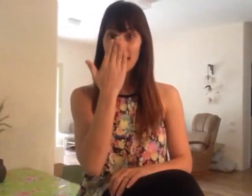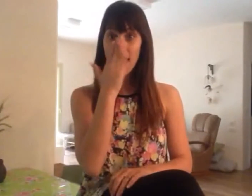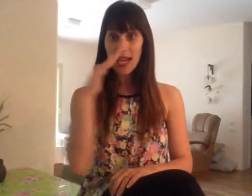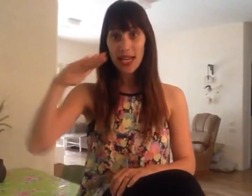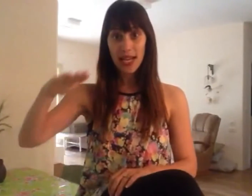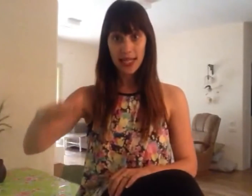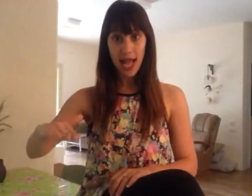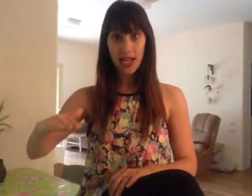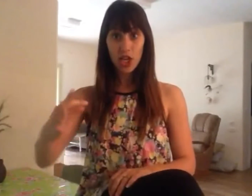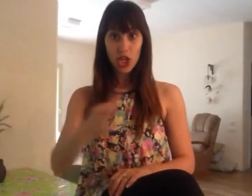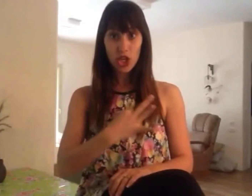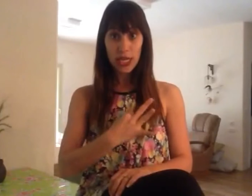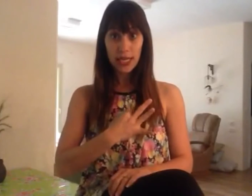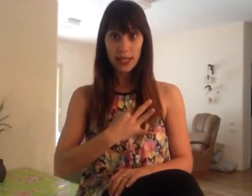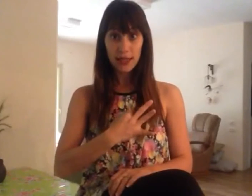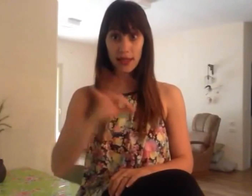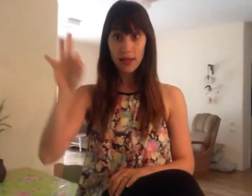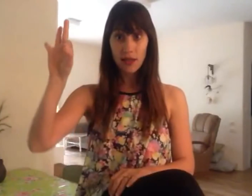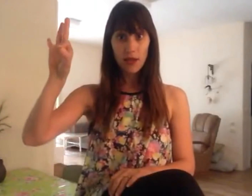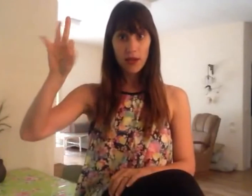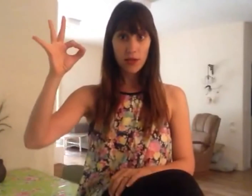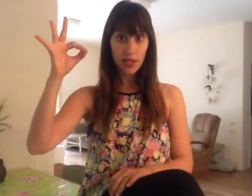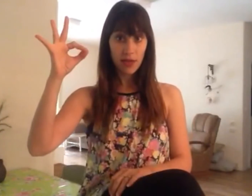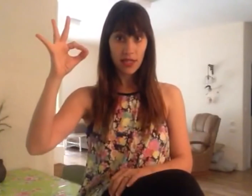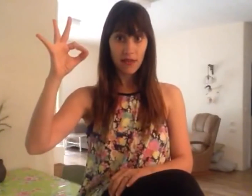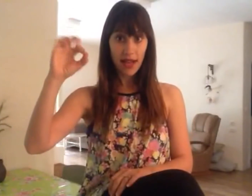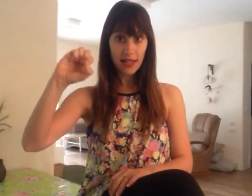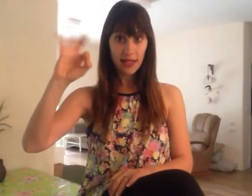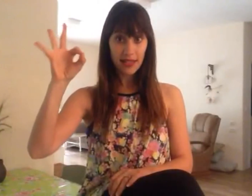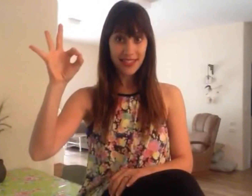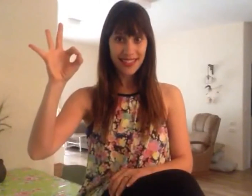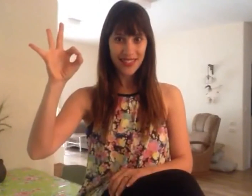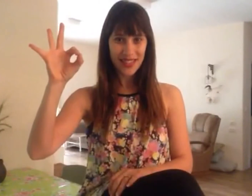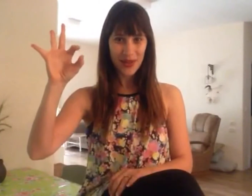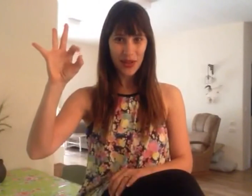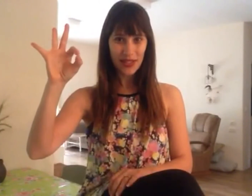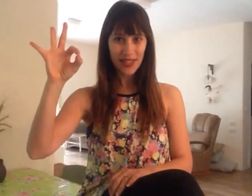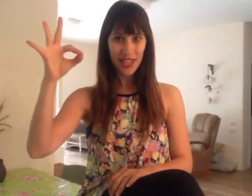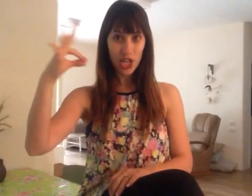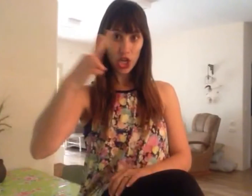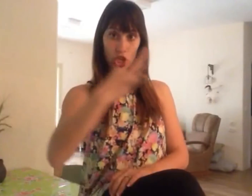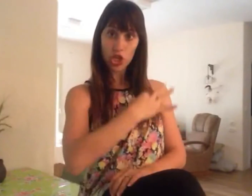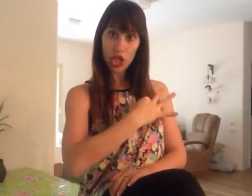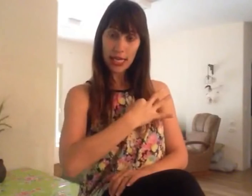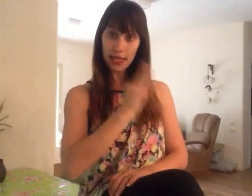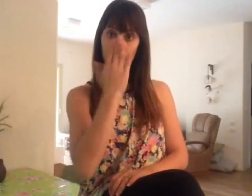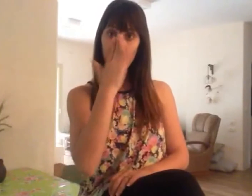ליצן קטן שלי. עושים כזה טווס עם האצבעות. שלי.